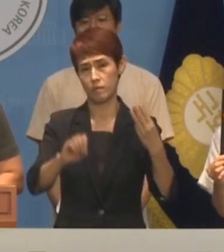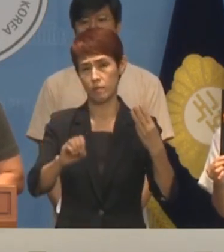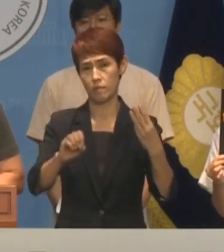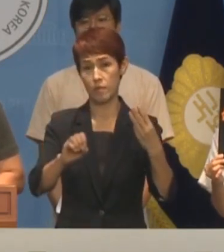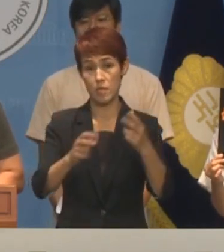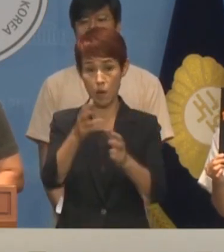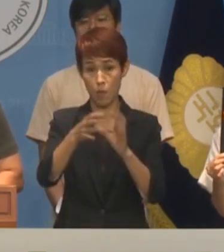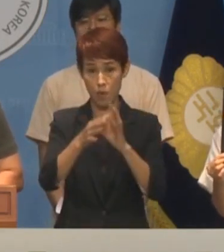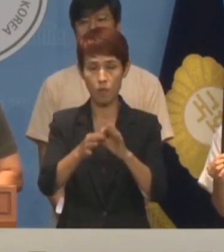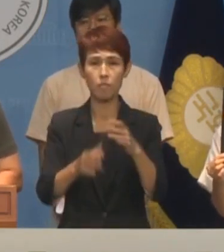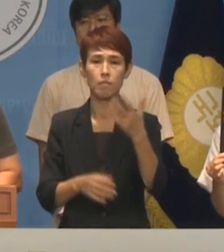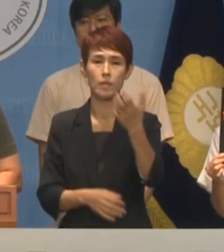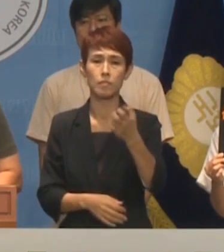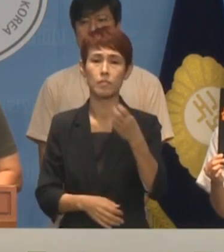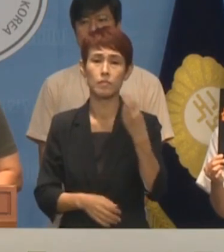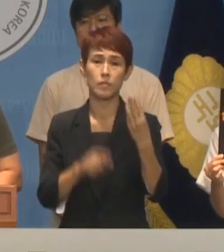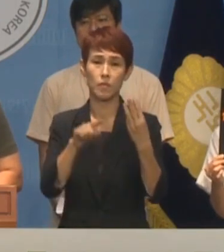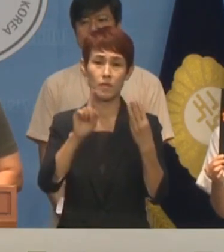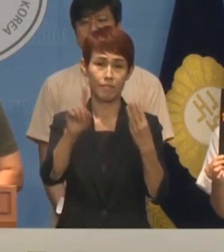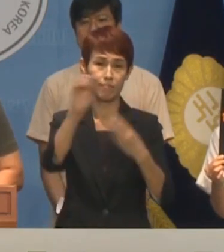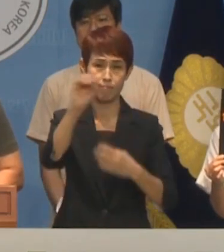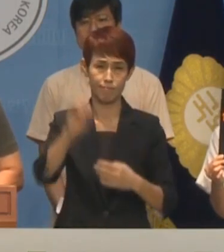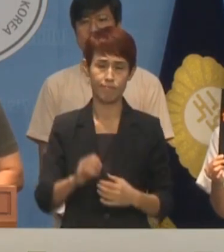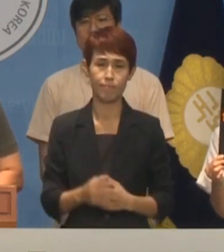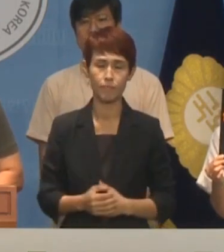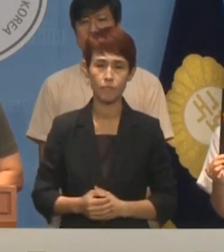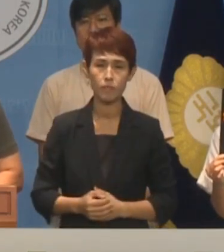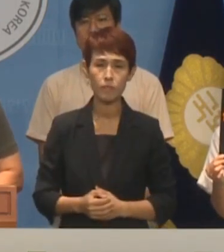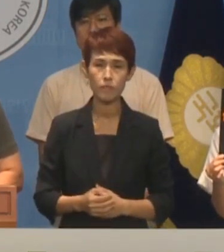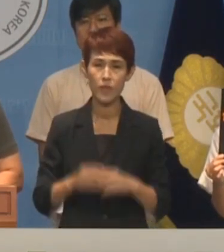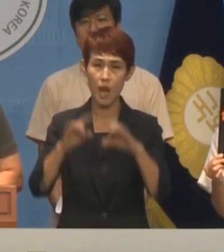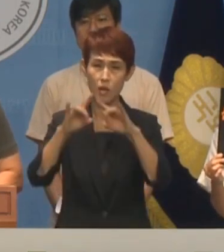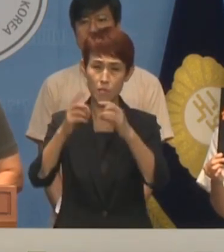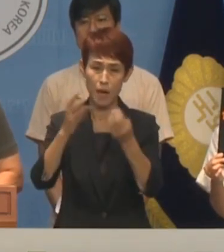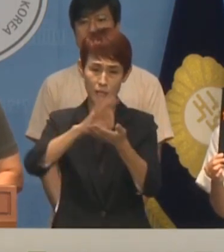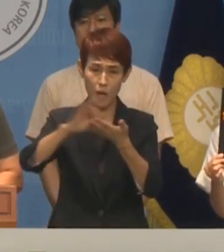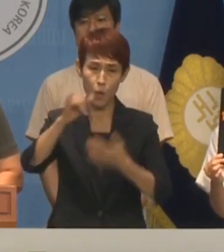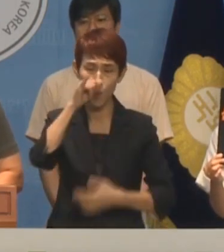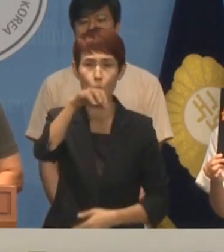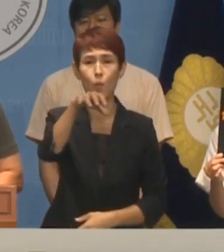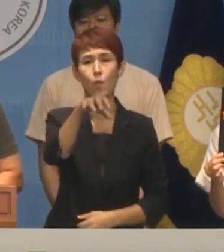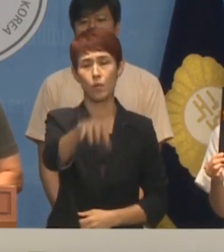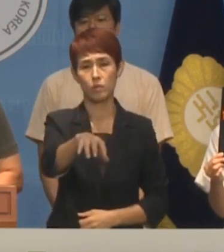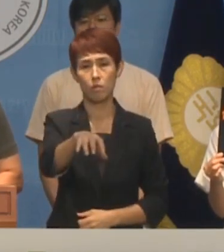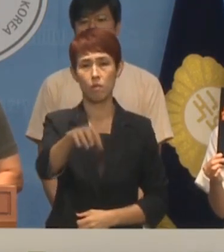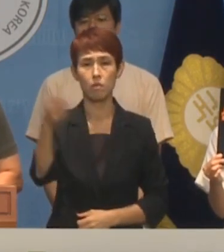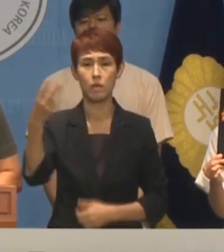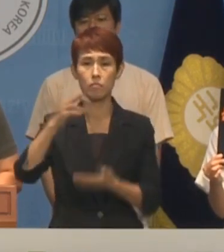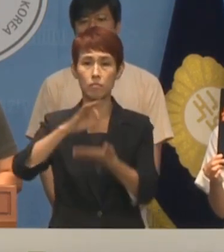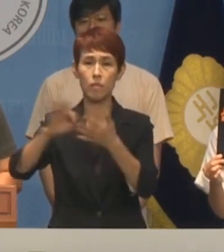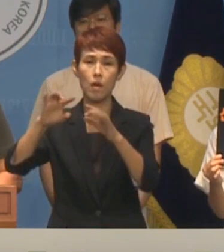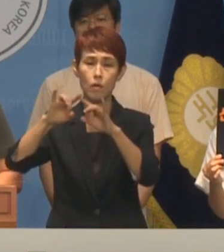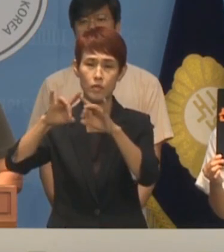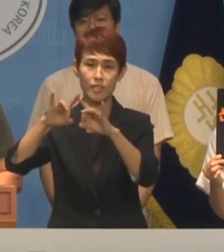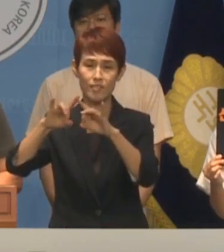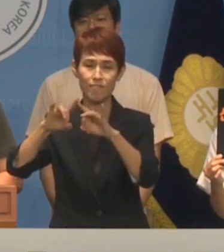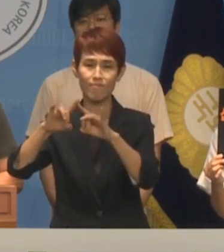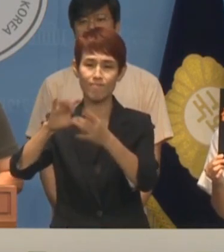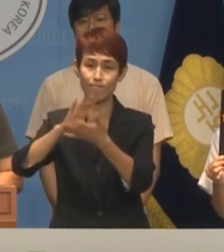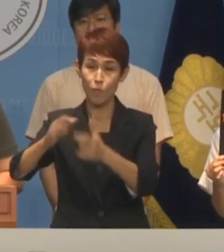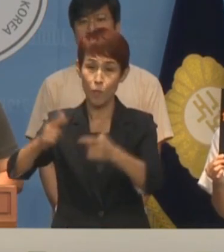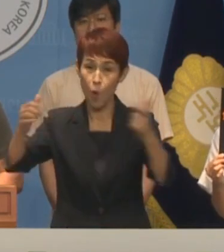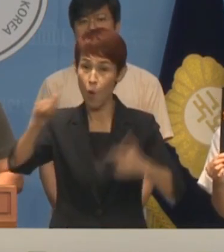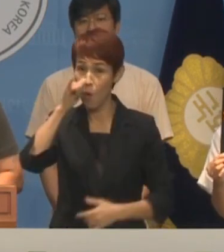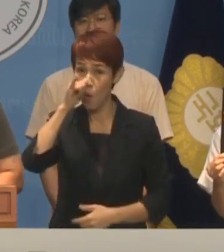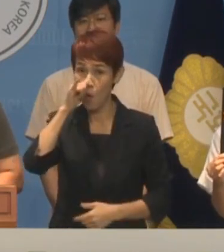부분의 83.1%입니다. 에너지 다소비 지역인 산업단지에서 재생에너지 생산을 늘리게 되면 에너지